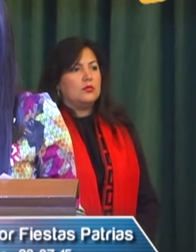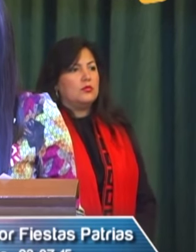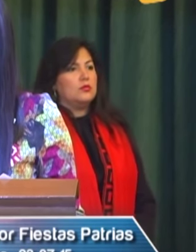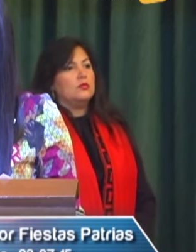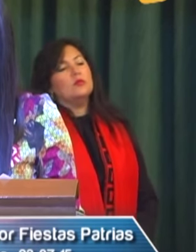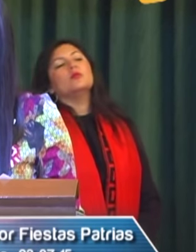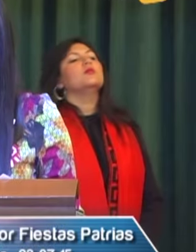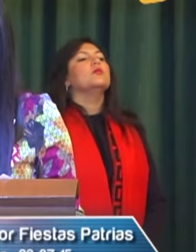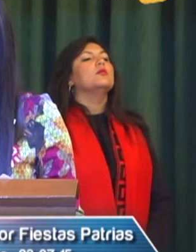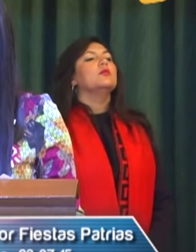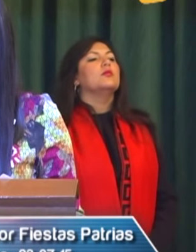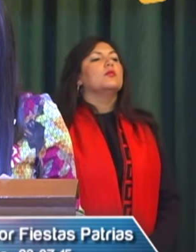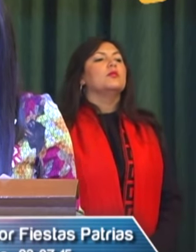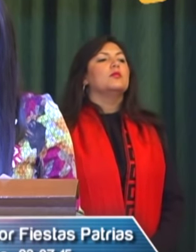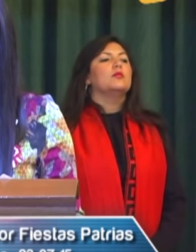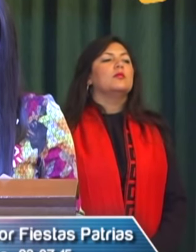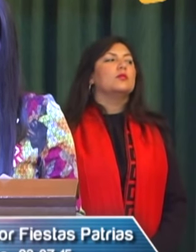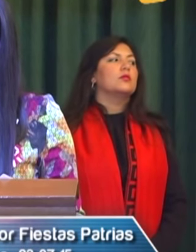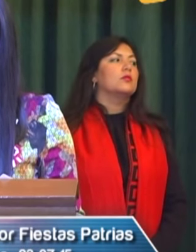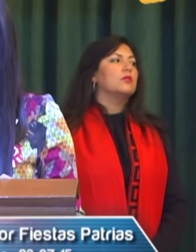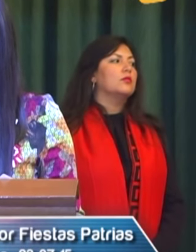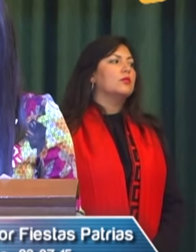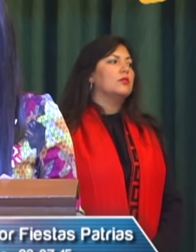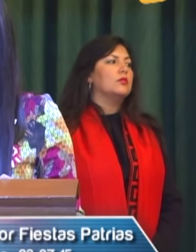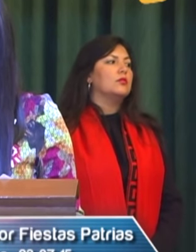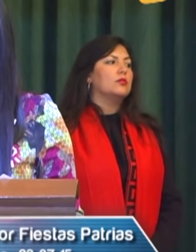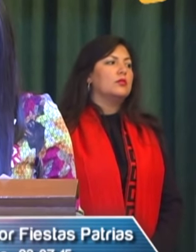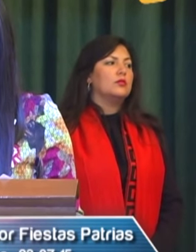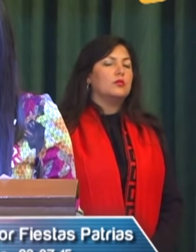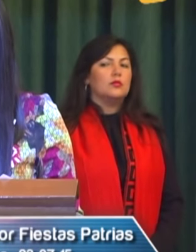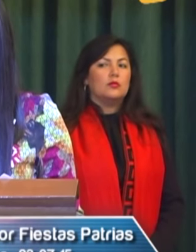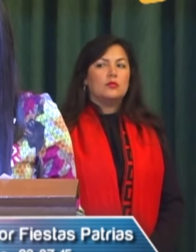asumió la presidencia del Consejo Directivo de la Academia